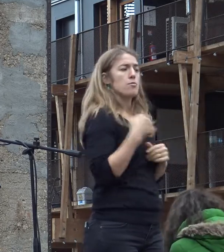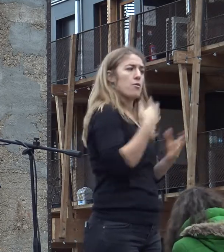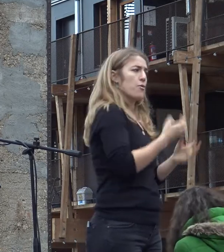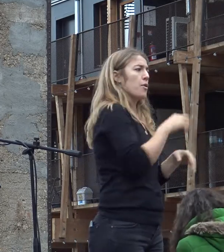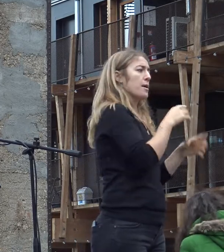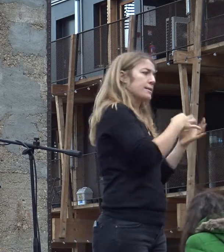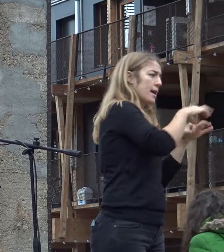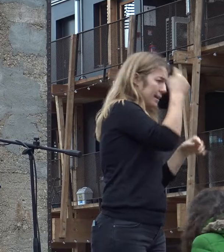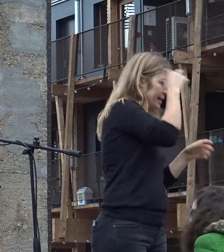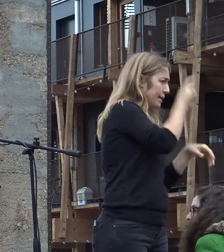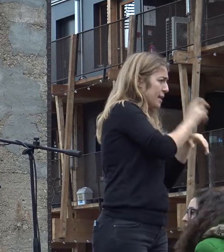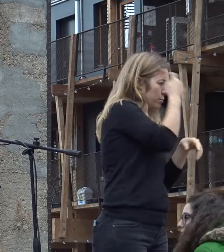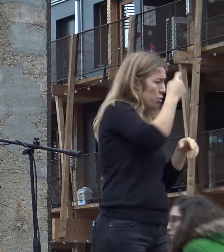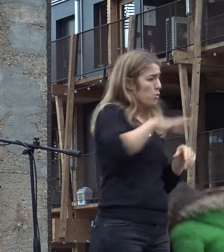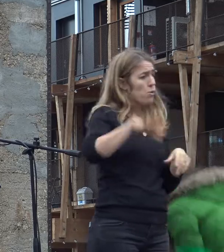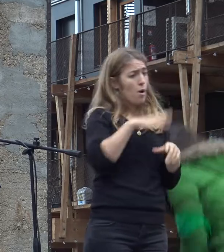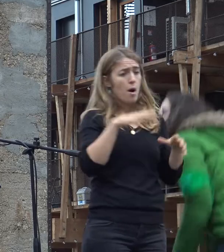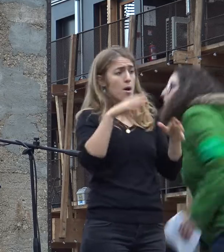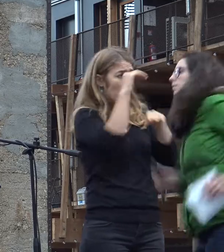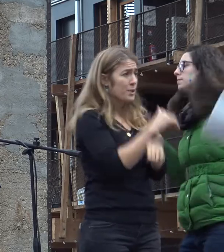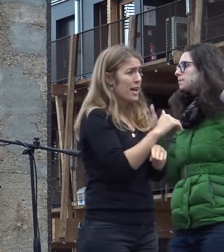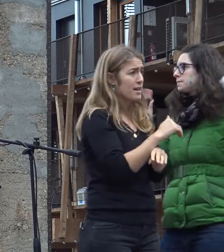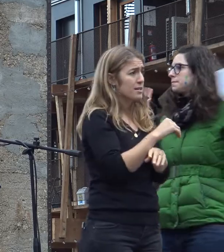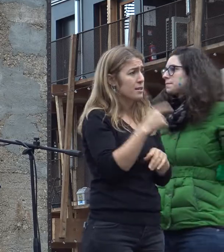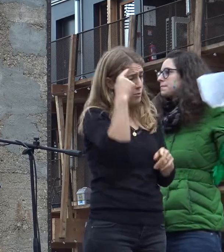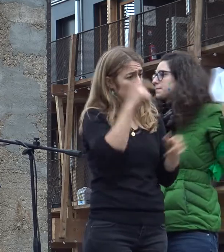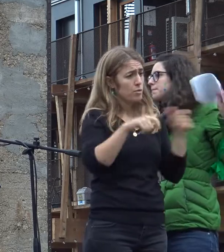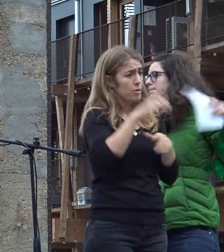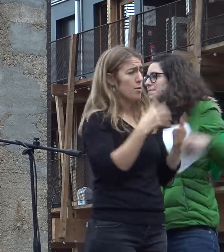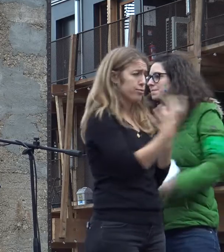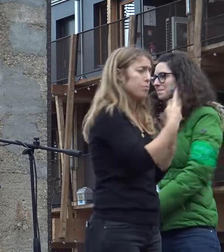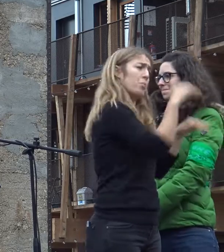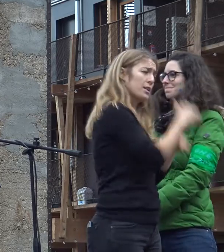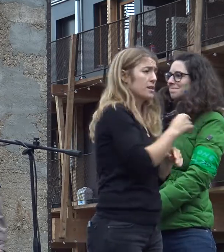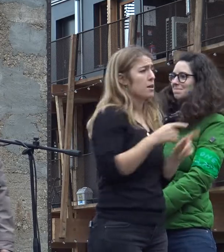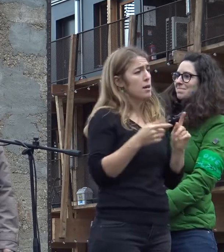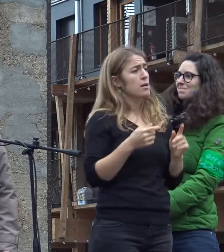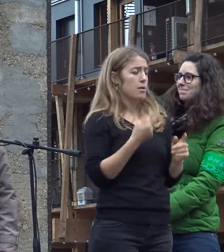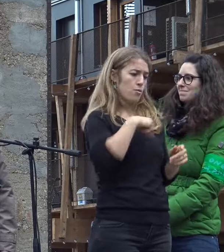défendues, qui ont défendu le bocage, et on reste avec eux.